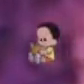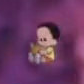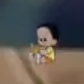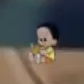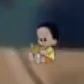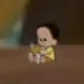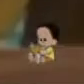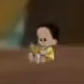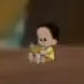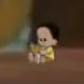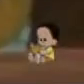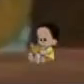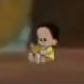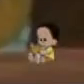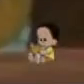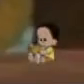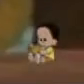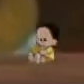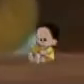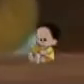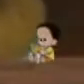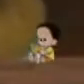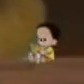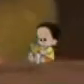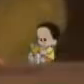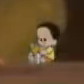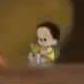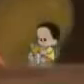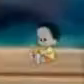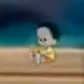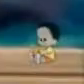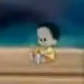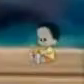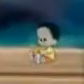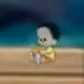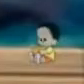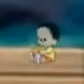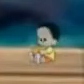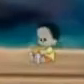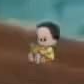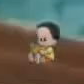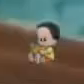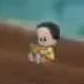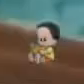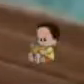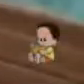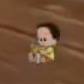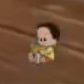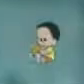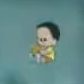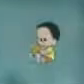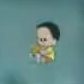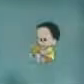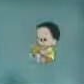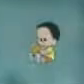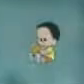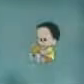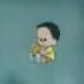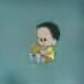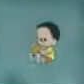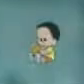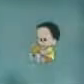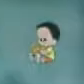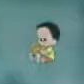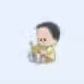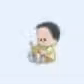sentado ao seu lado observa com preocupação. Ele abre os olhos e percebe os olhares das outras crianças. O copo cai de